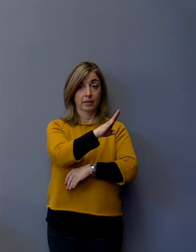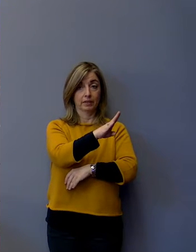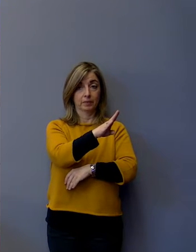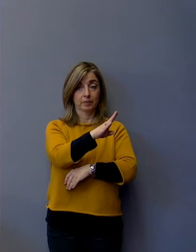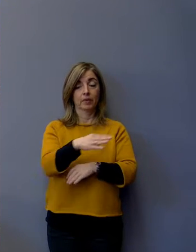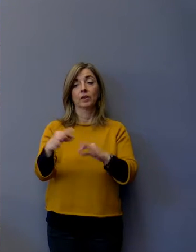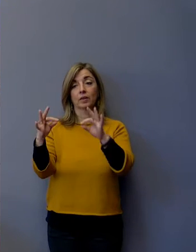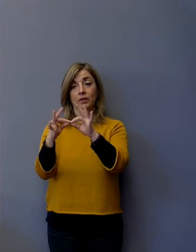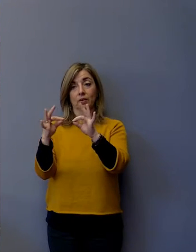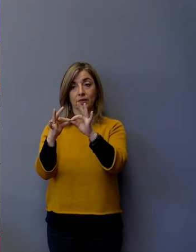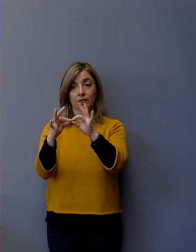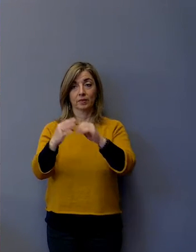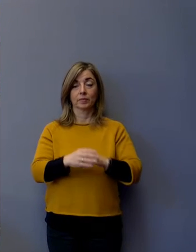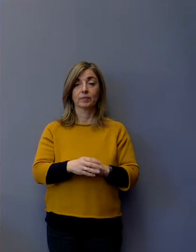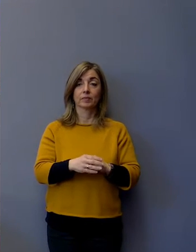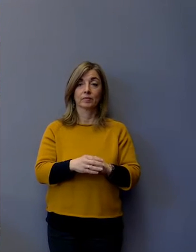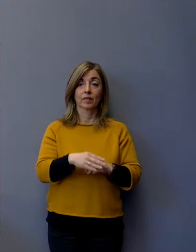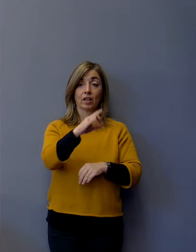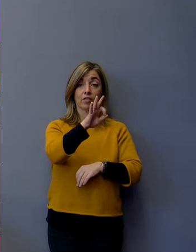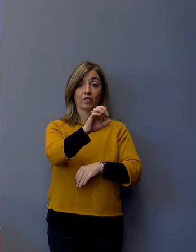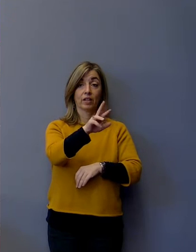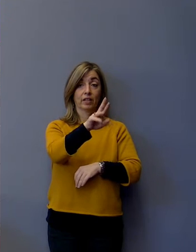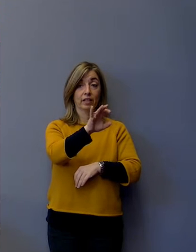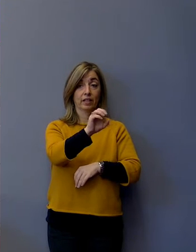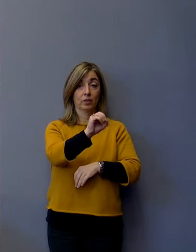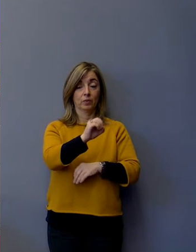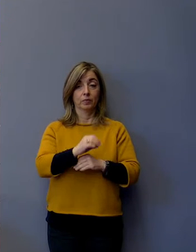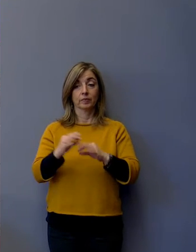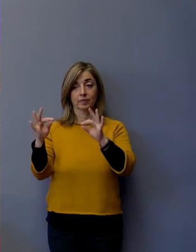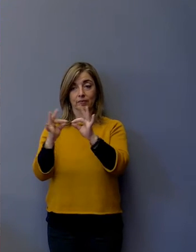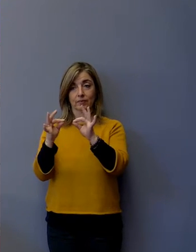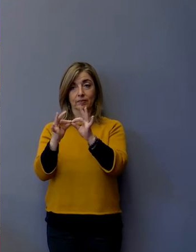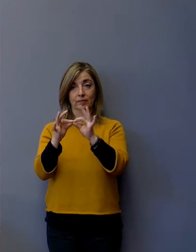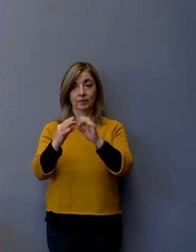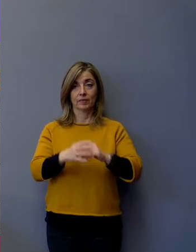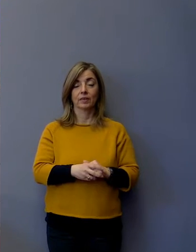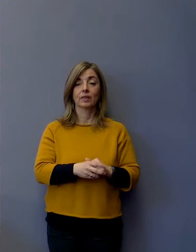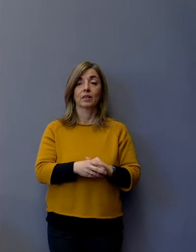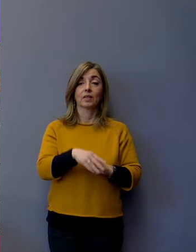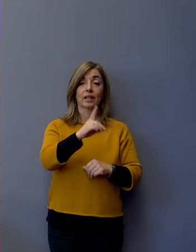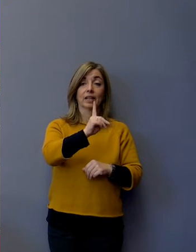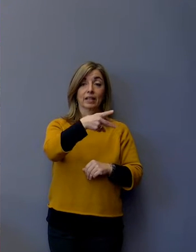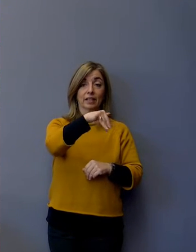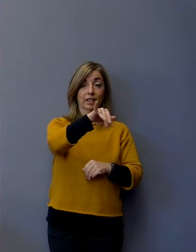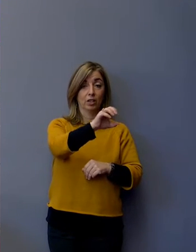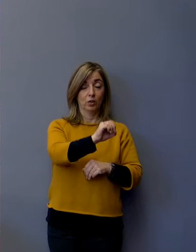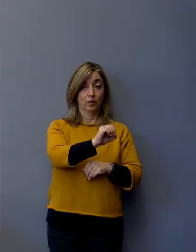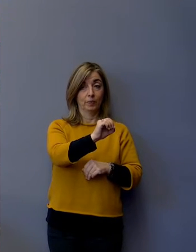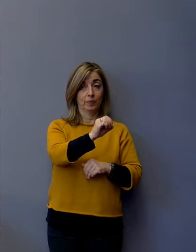amorevole consigliere ferrero travo remore consigliere grillo